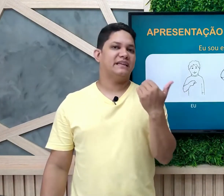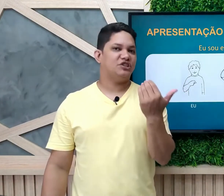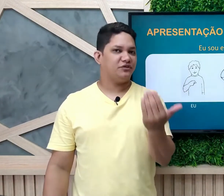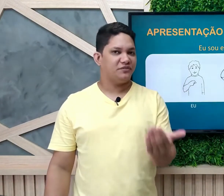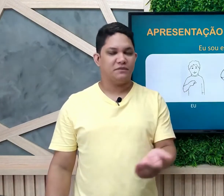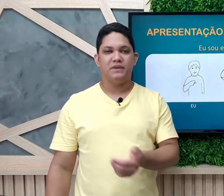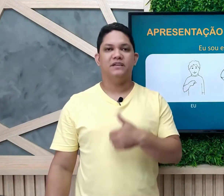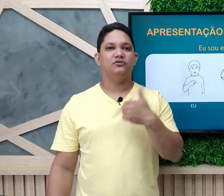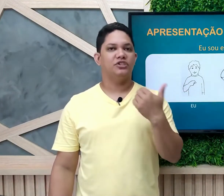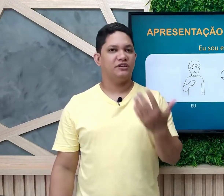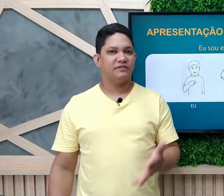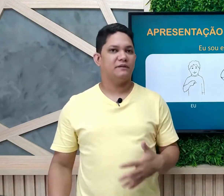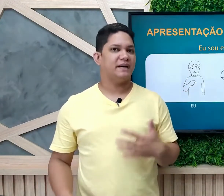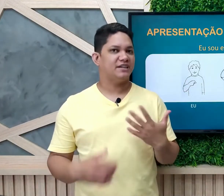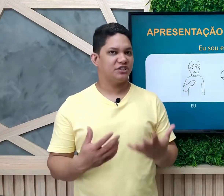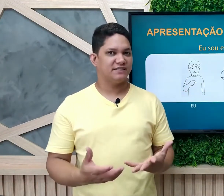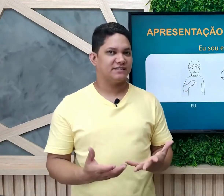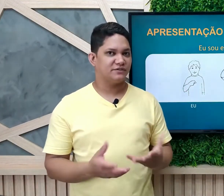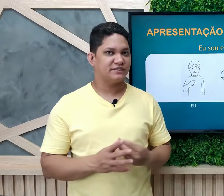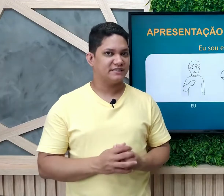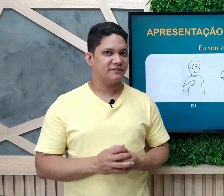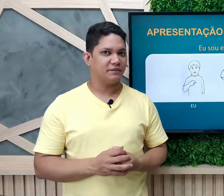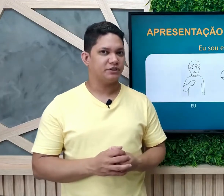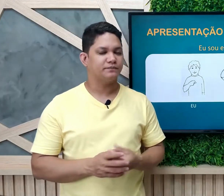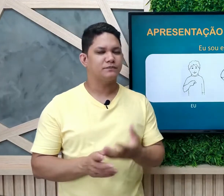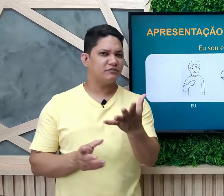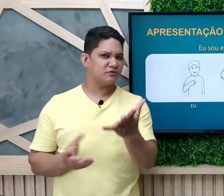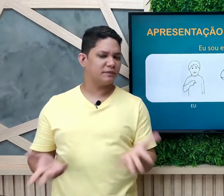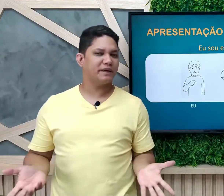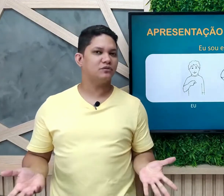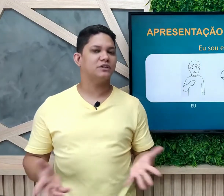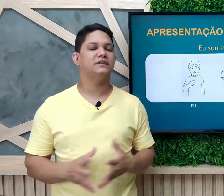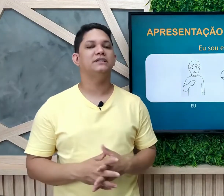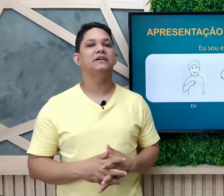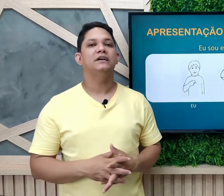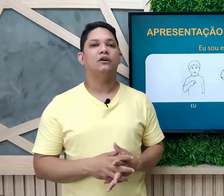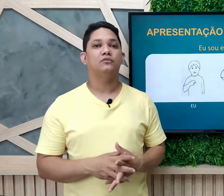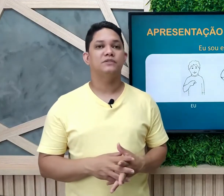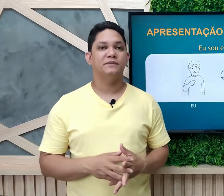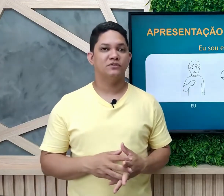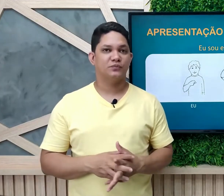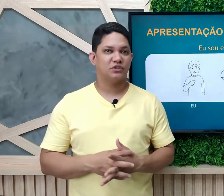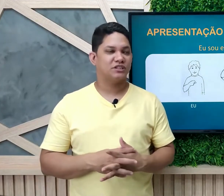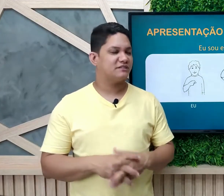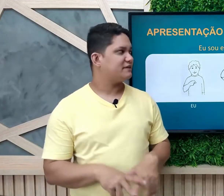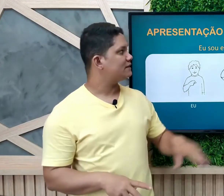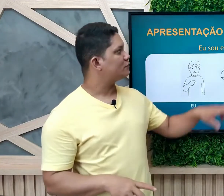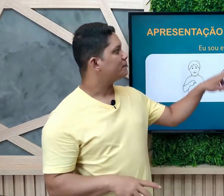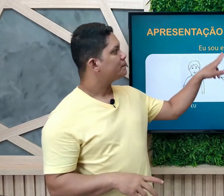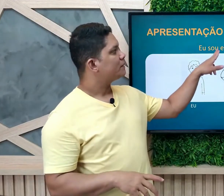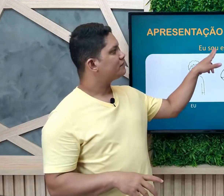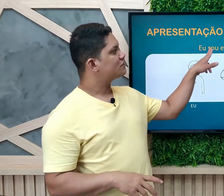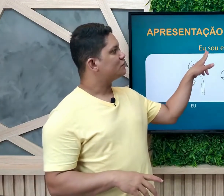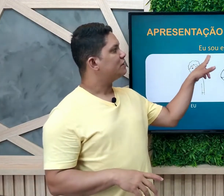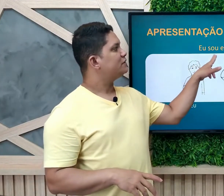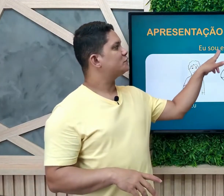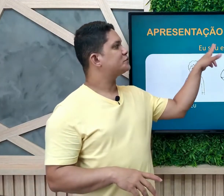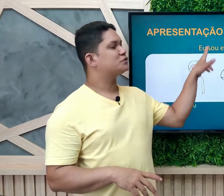ideia de enfermeiro, de enfermagem e assim sucessivamente. Talvez uma pergunta que algumas pessoas podem estar se falando é, professor, eu